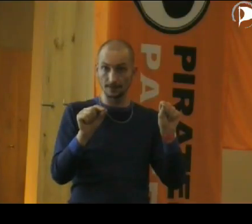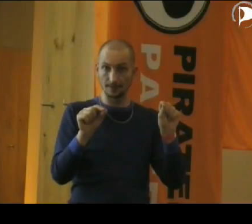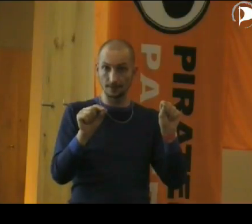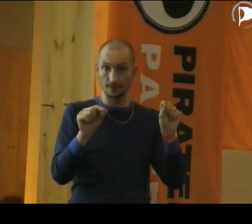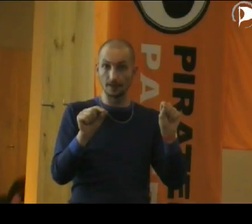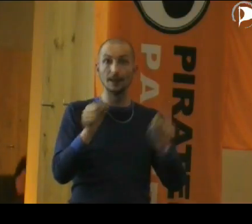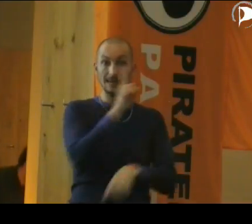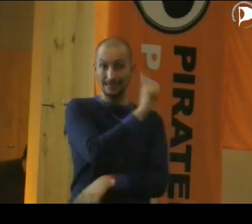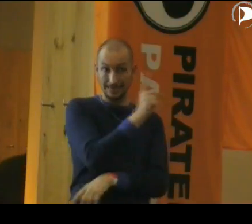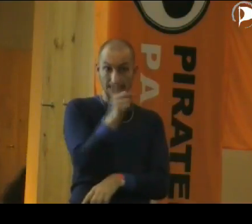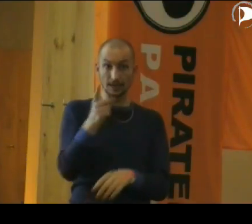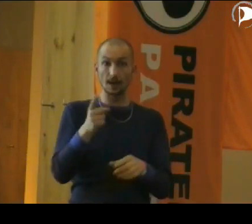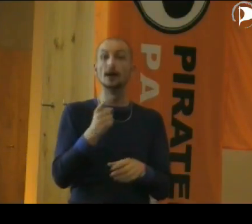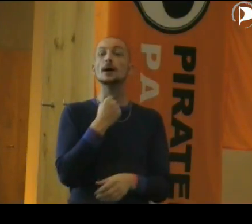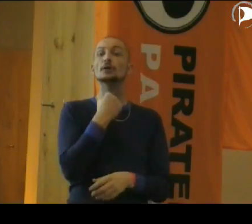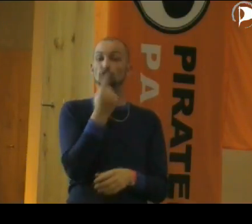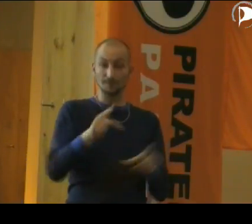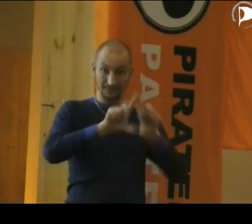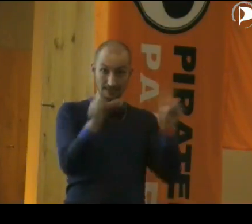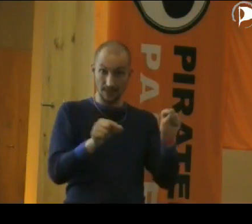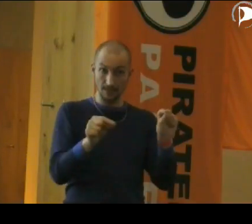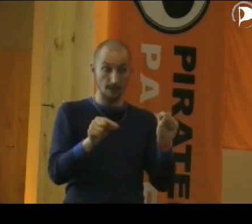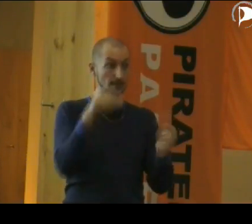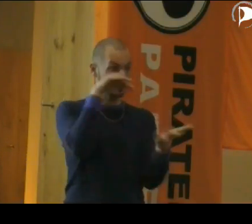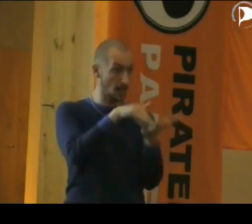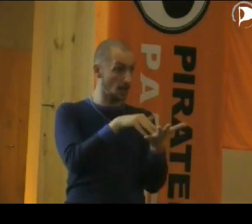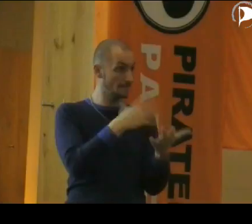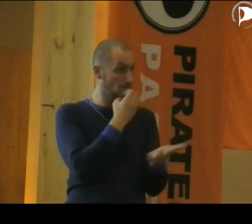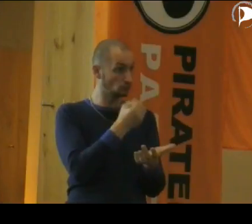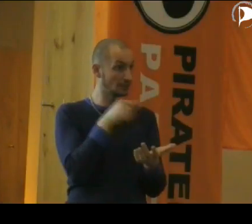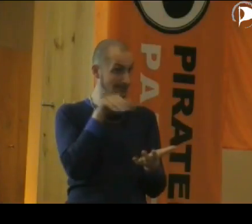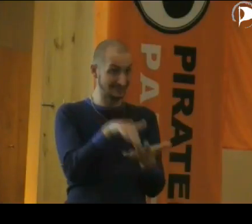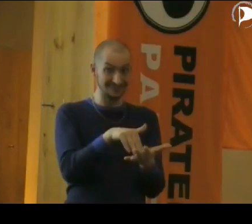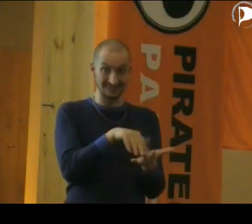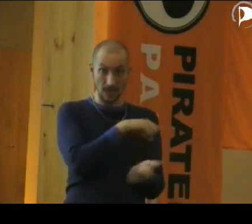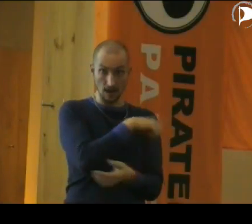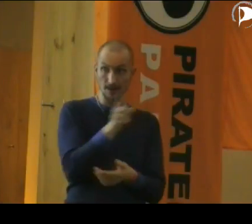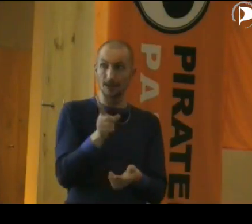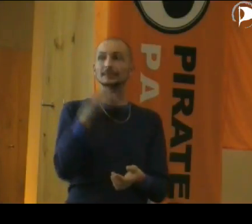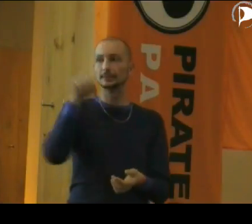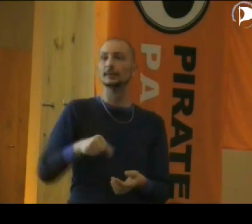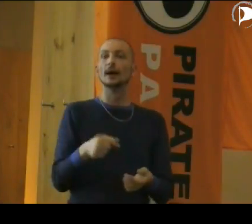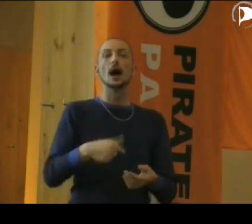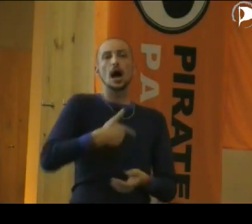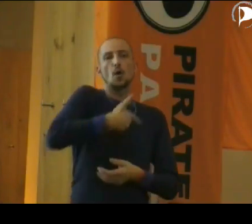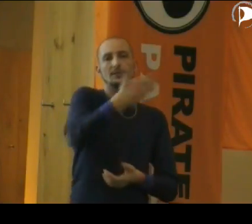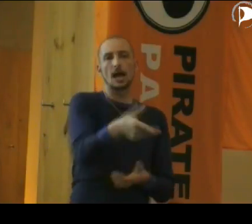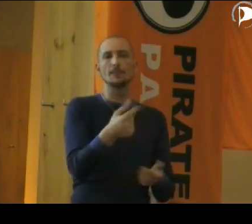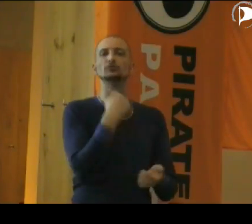jeder den stimmten lernen stimmzettel möchte damit ausgabe mit behindert